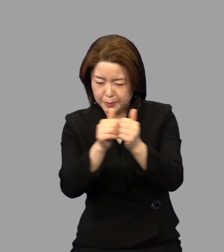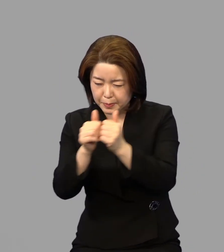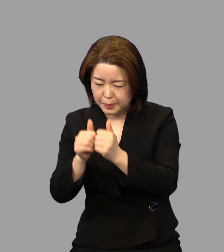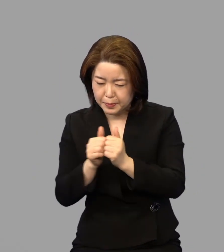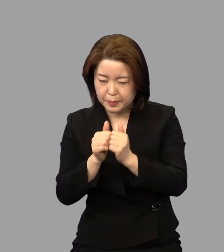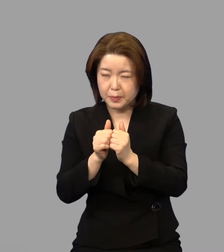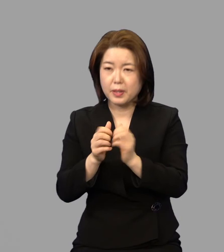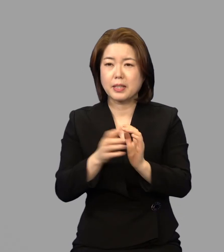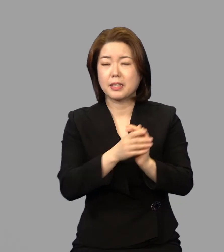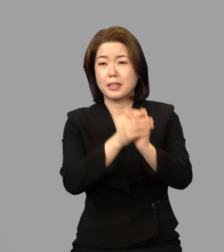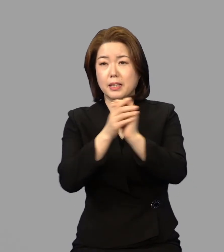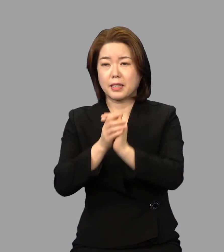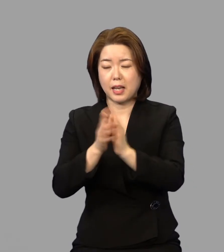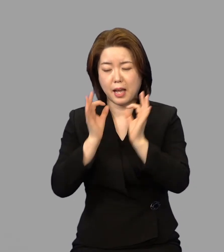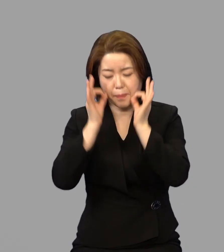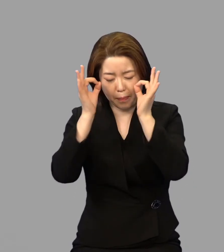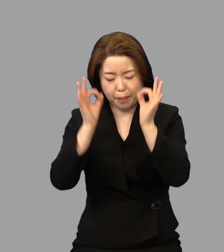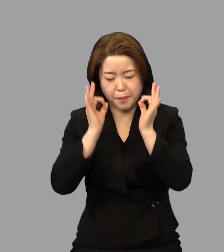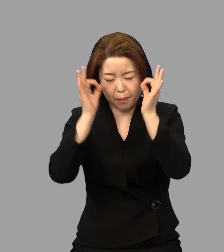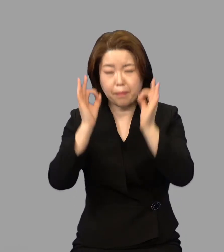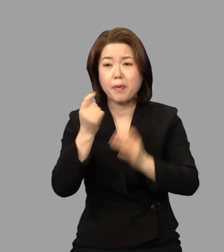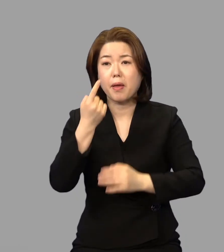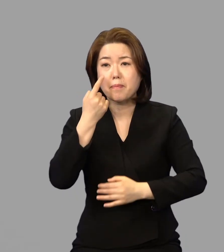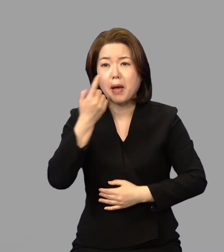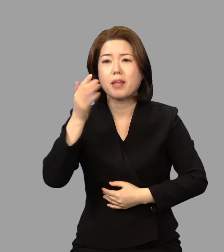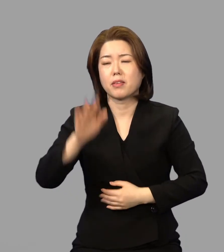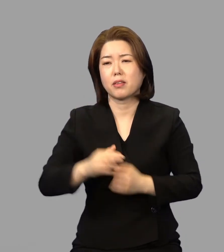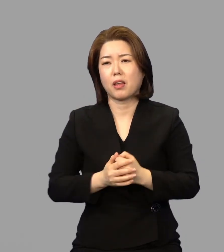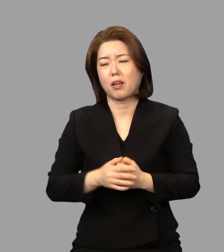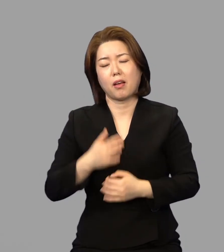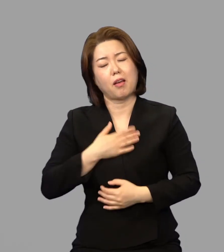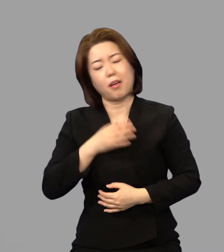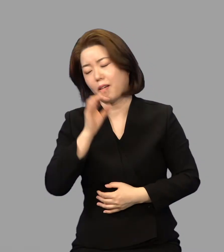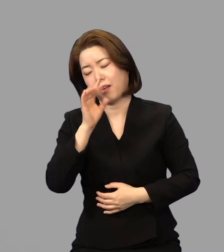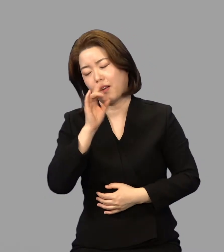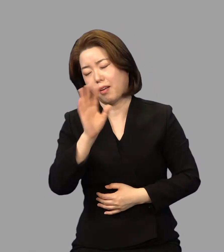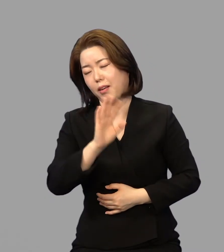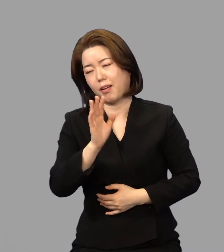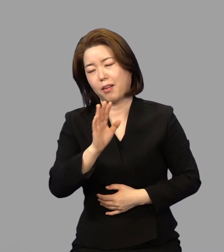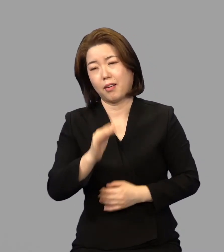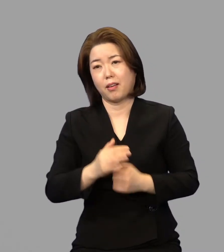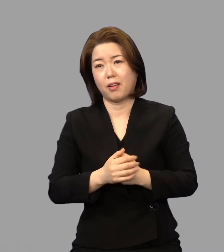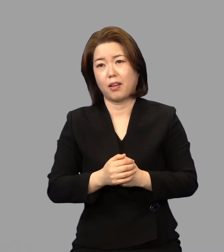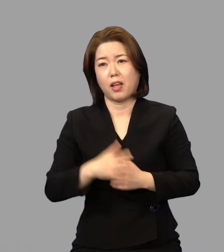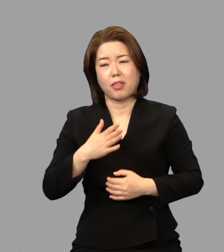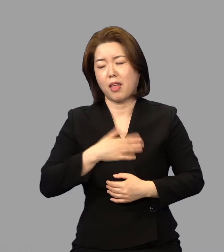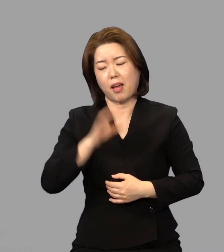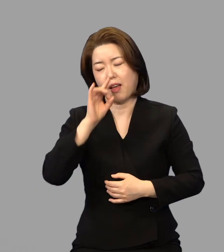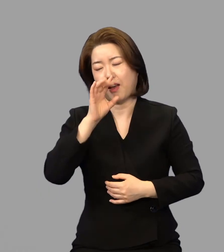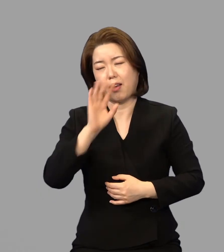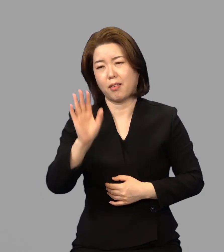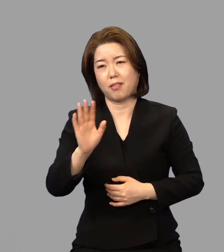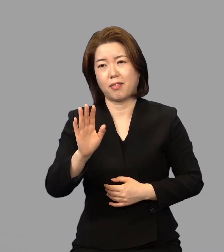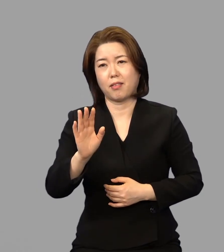살아보려고 애를 써보았지만 안 되네요. 나는 잘 안